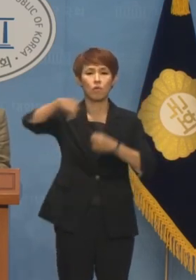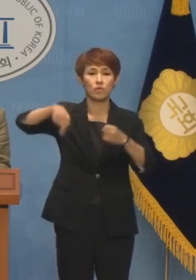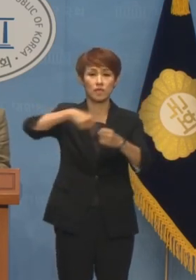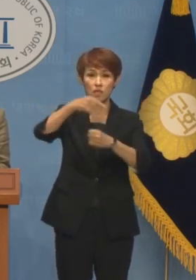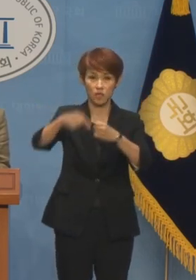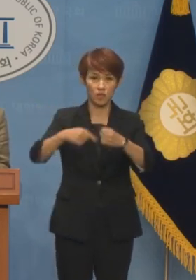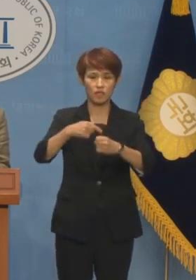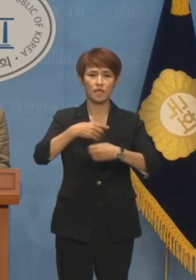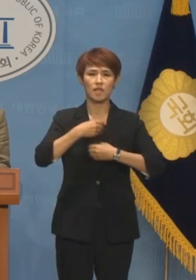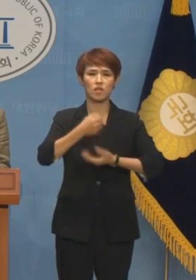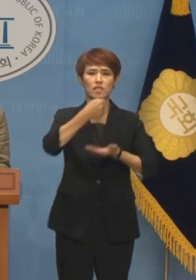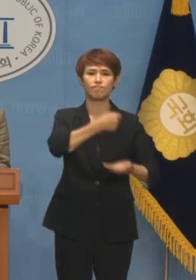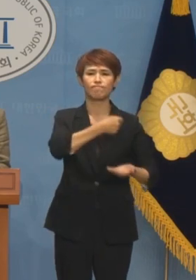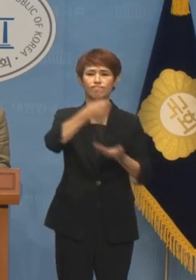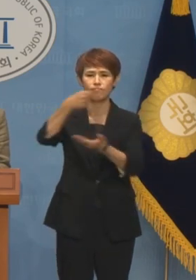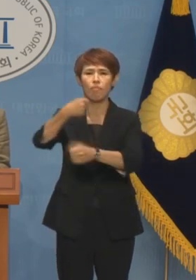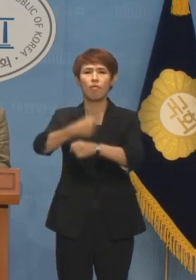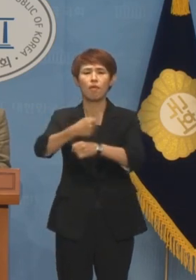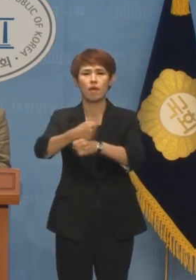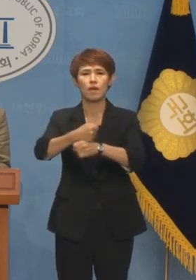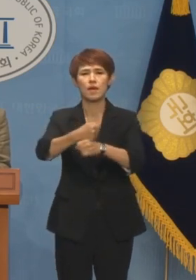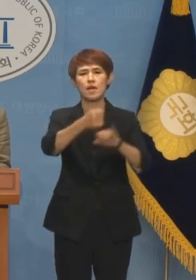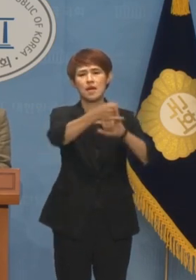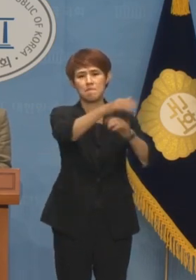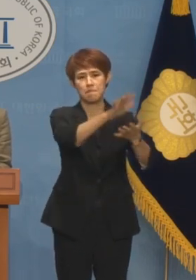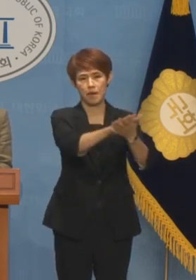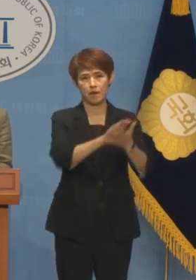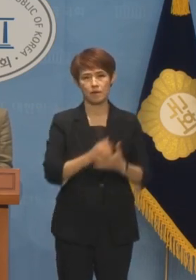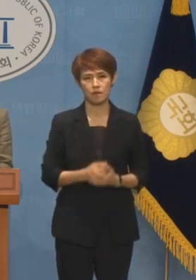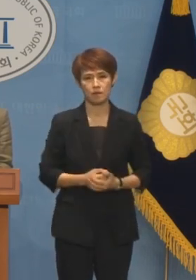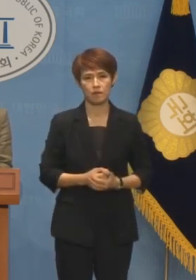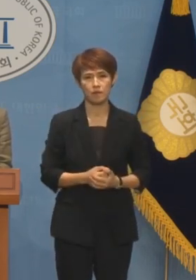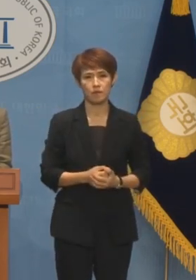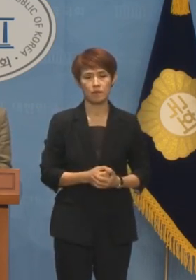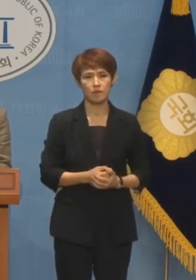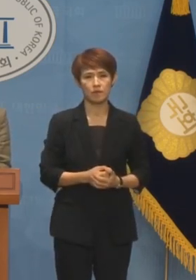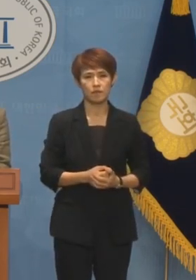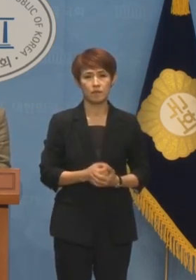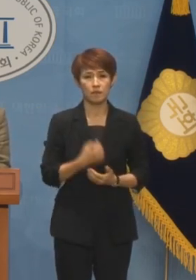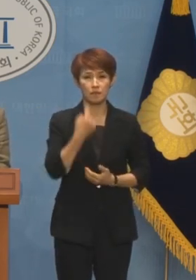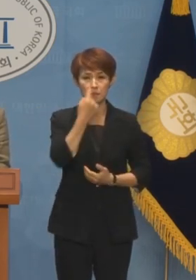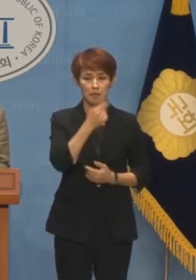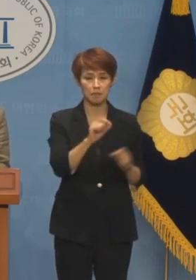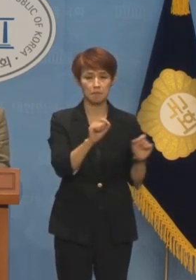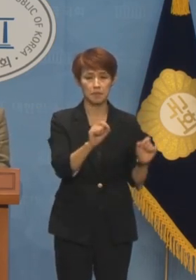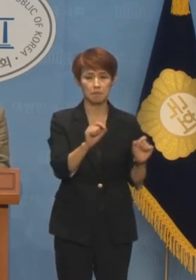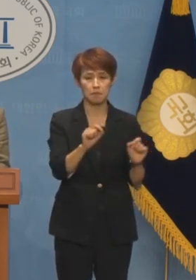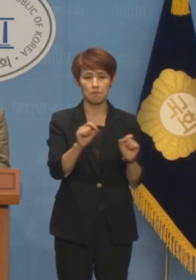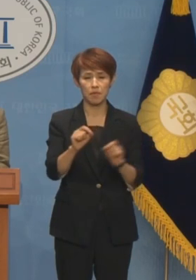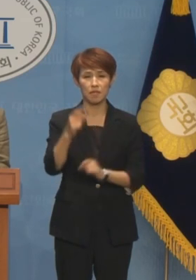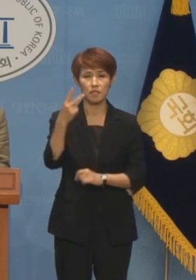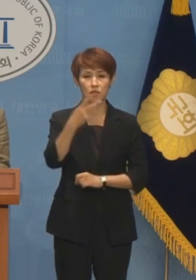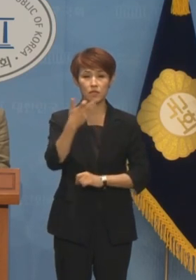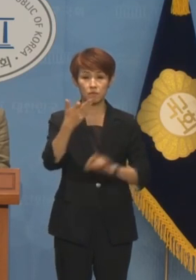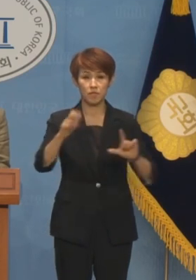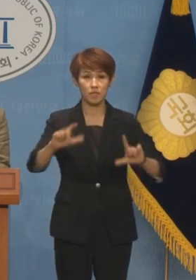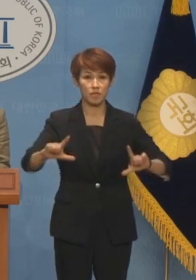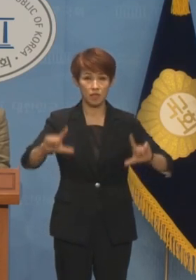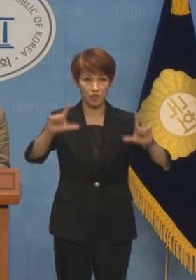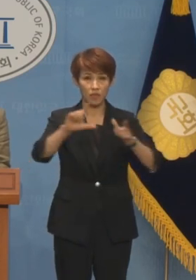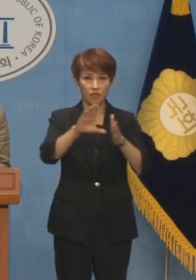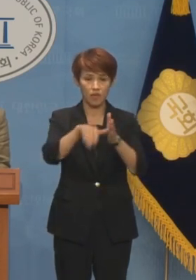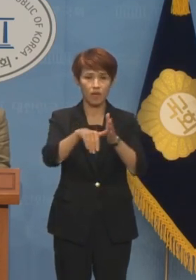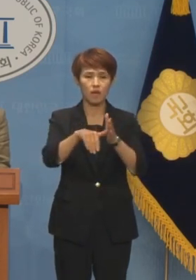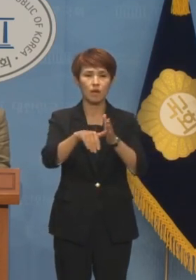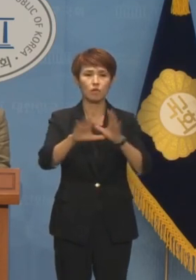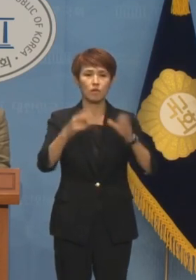출연을 국민께 약속했습니다. 한 해 뒤에 출연 약속을 미루던 2017년 국정감사장에서 해당